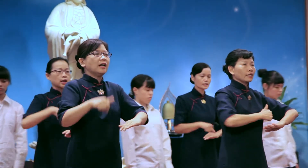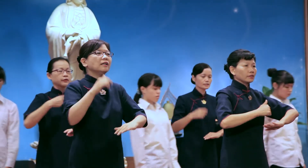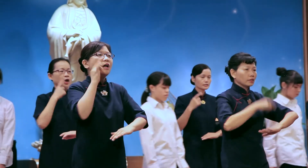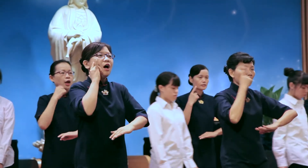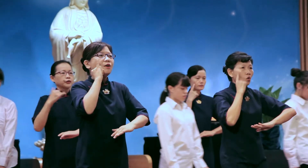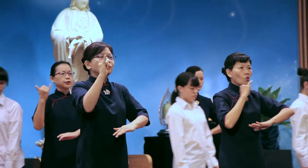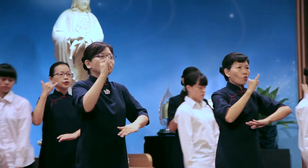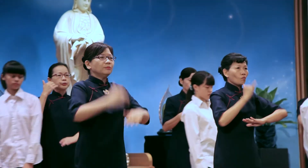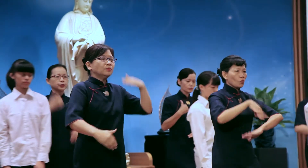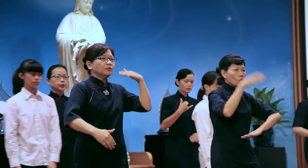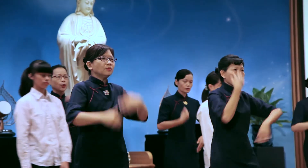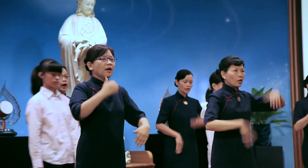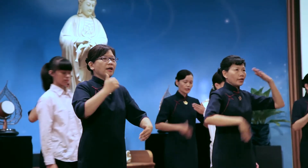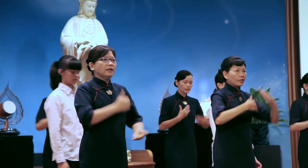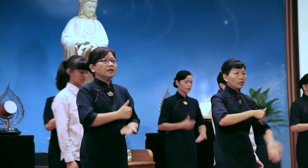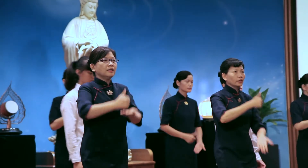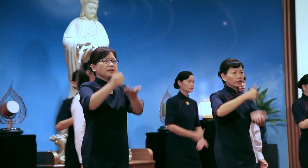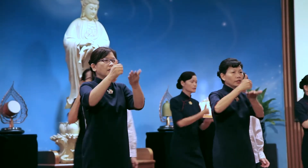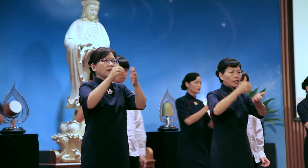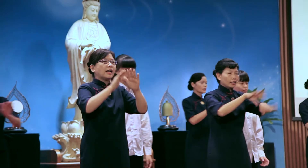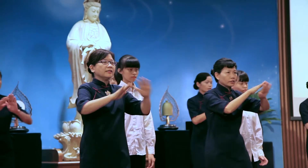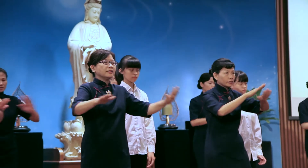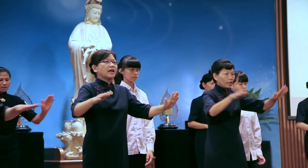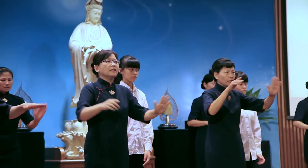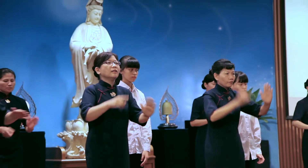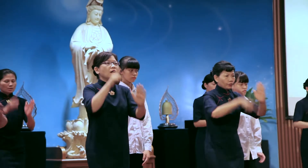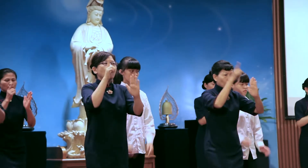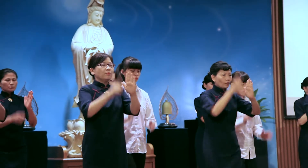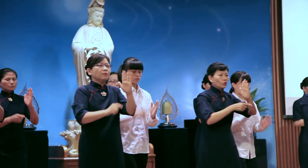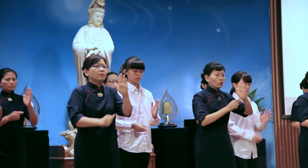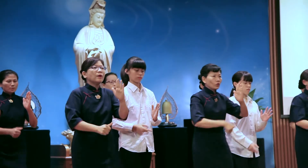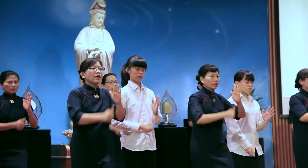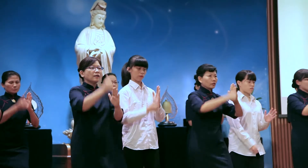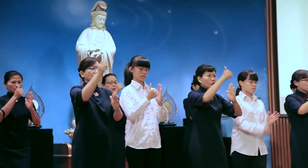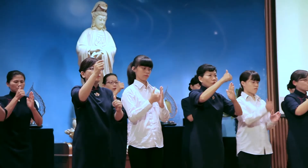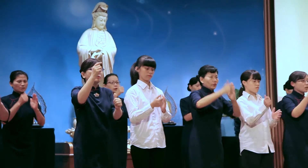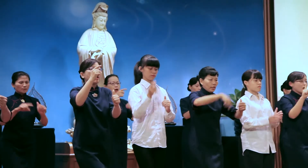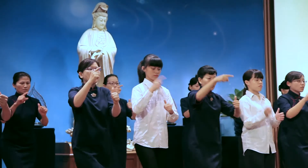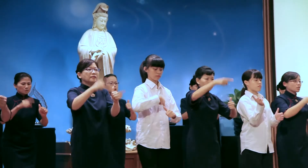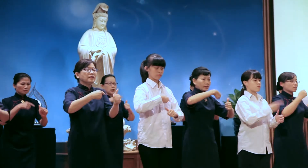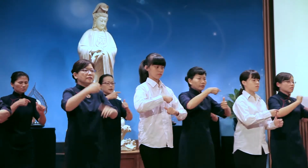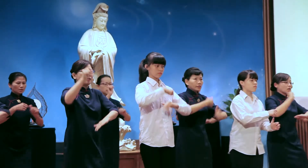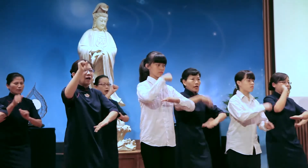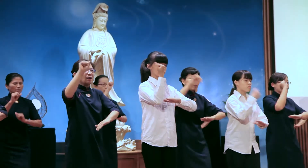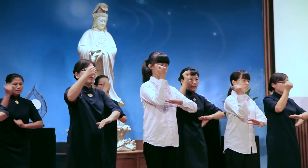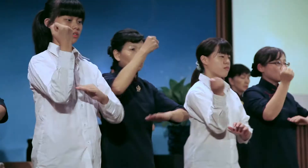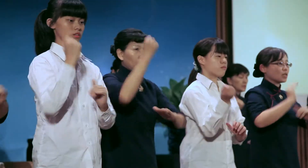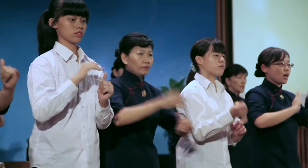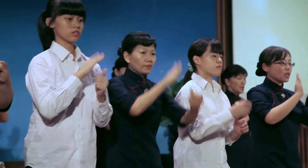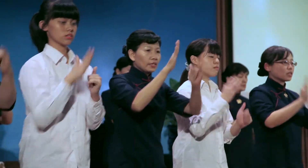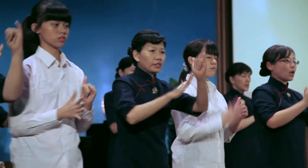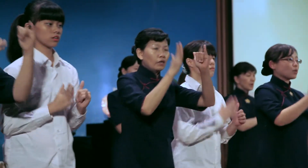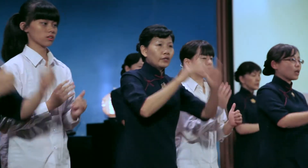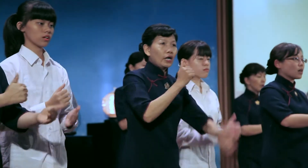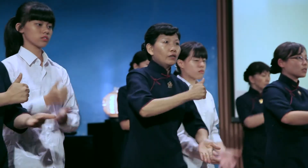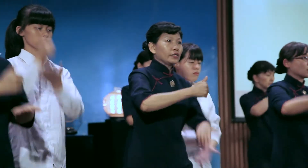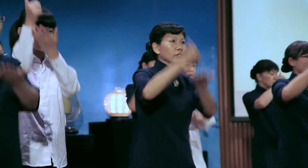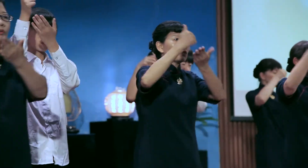善，父母快乐得安详，不为如来生教义，孝养精